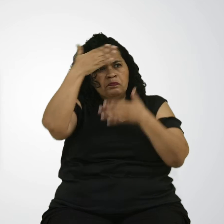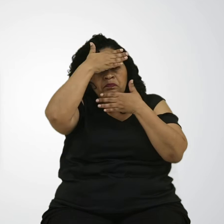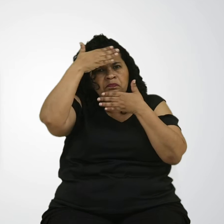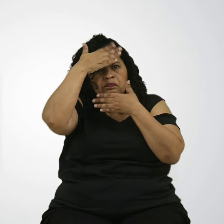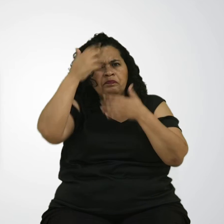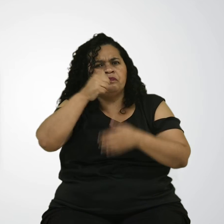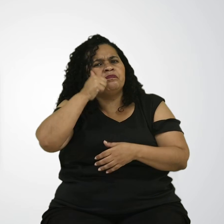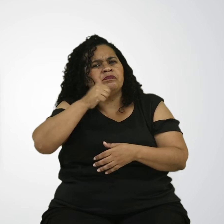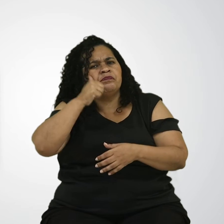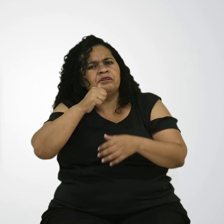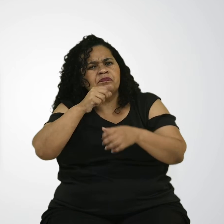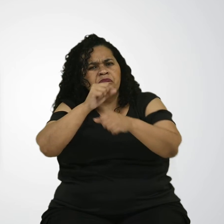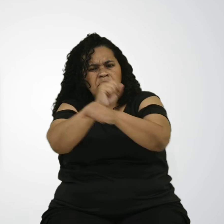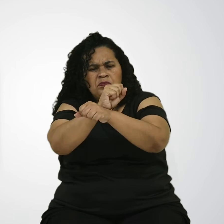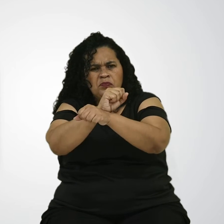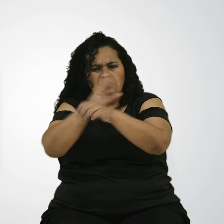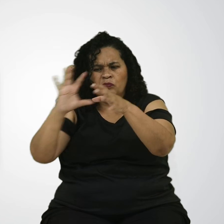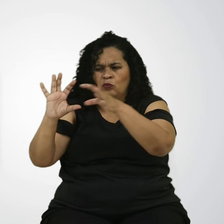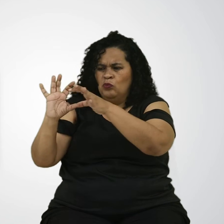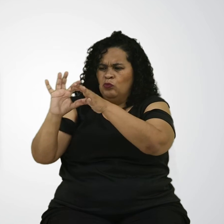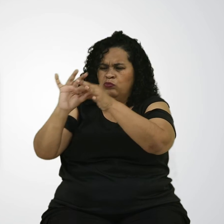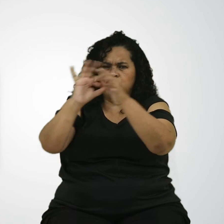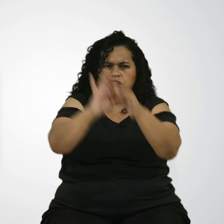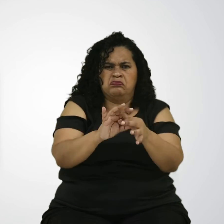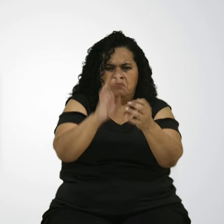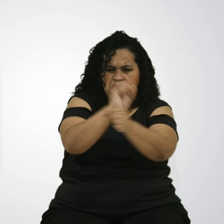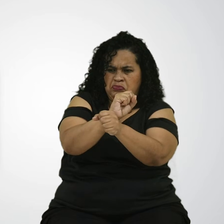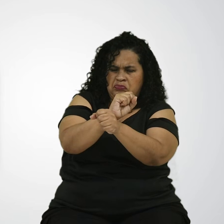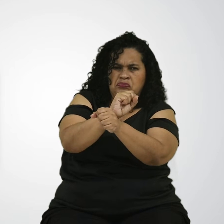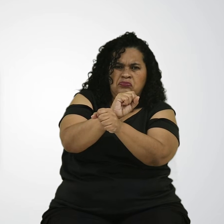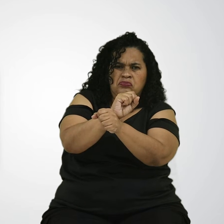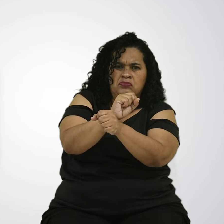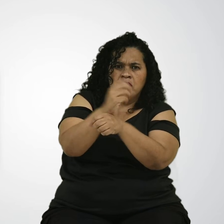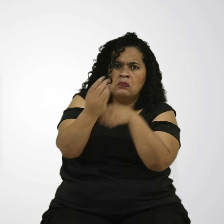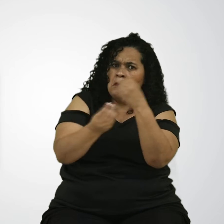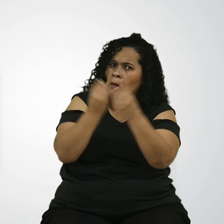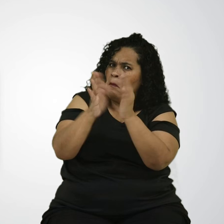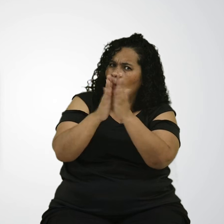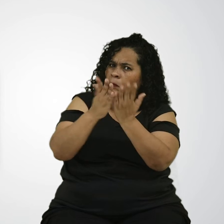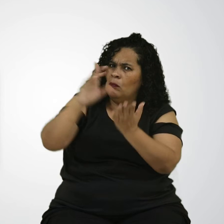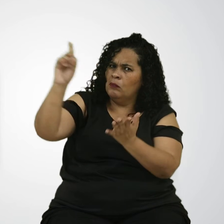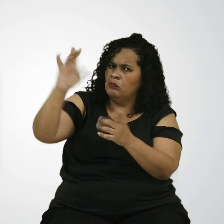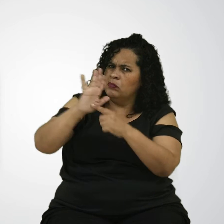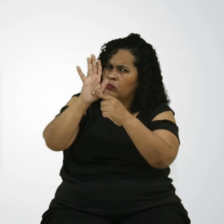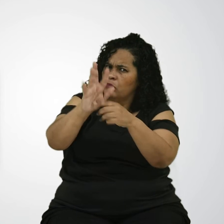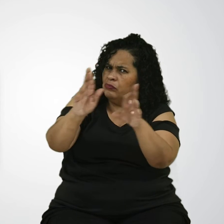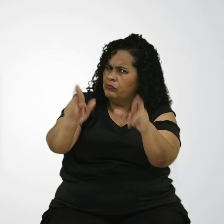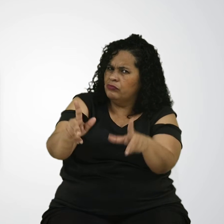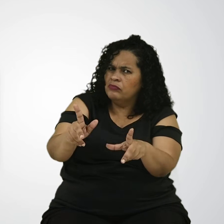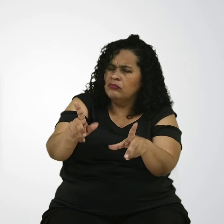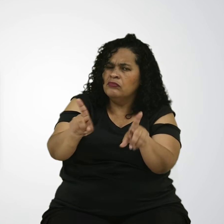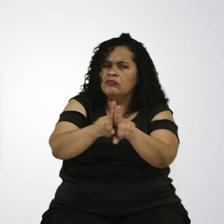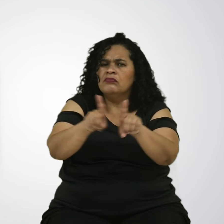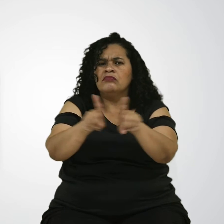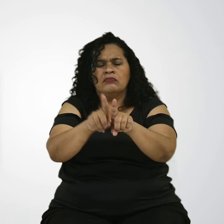acorrentadas. Aquilo ali é bíblico? É aquilo ali que a Bíblia está falando? Não é daquilo ali que a Bíblia está falando. Sim, exatamente. Você também tem outros extremos, né?